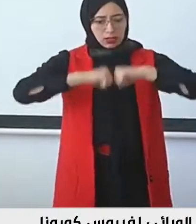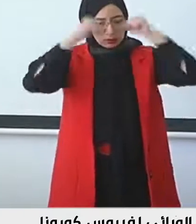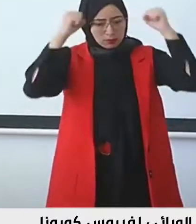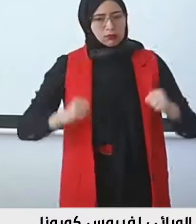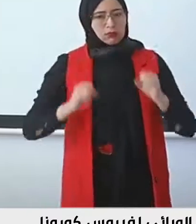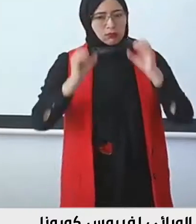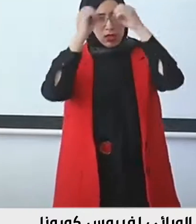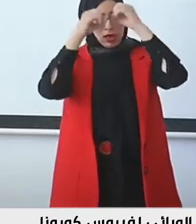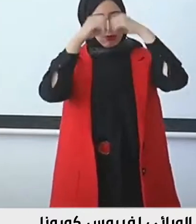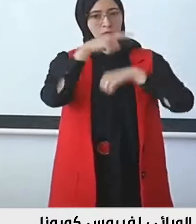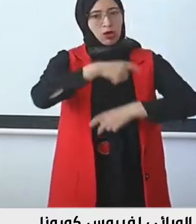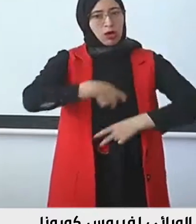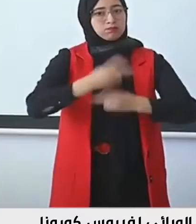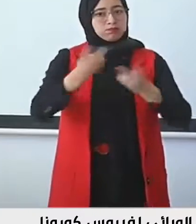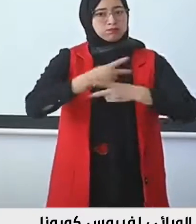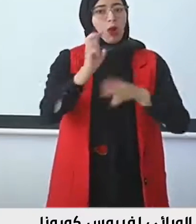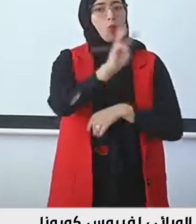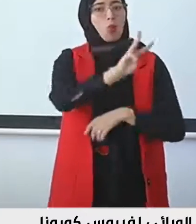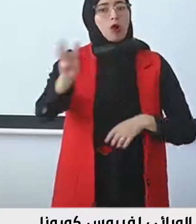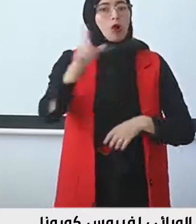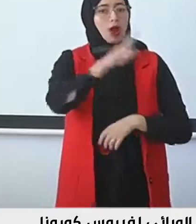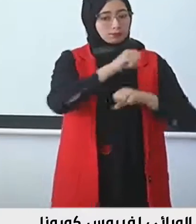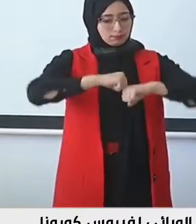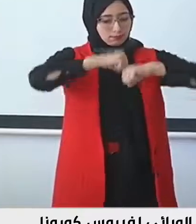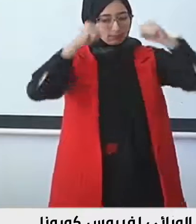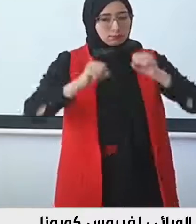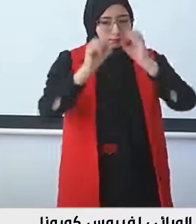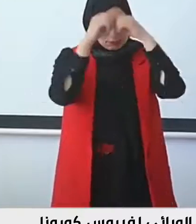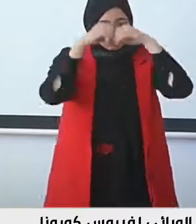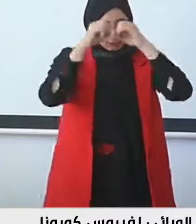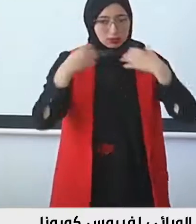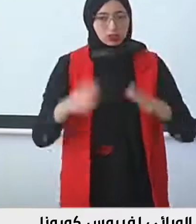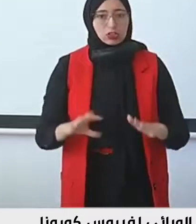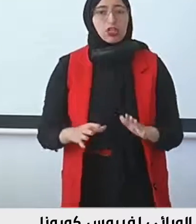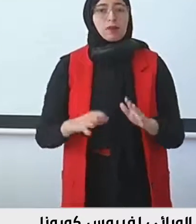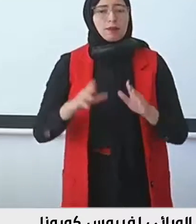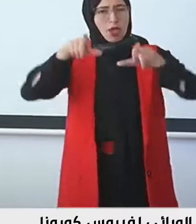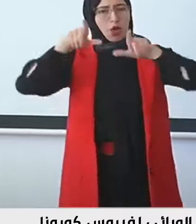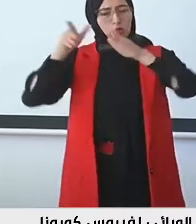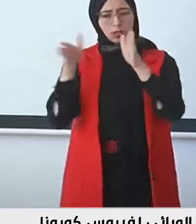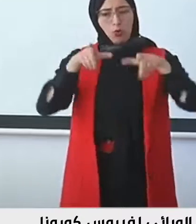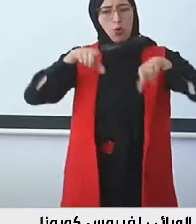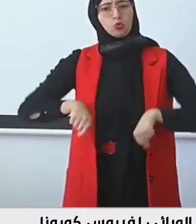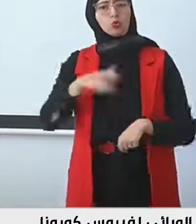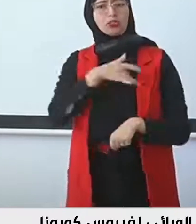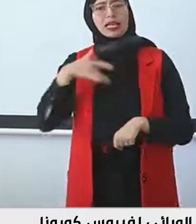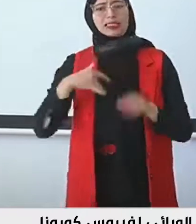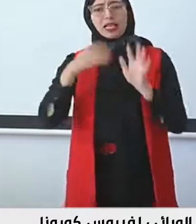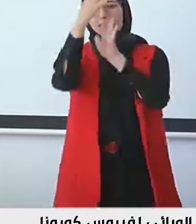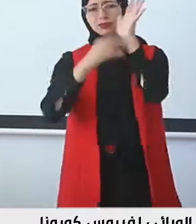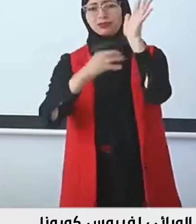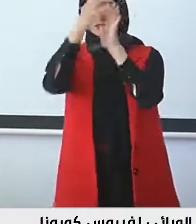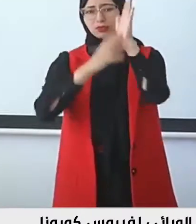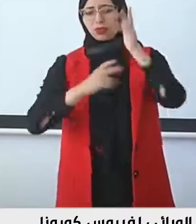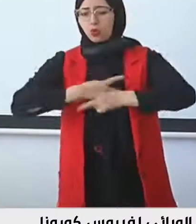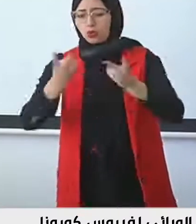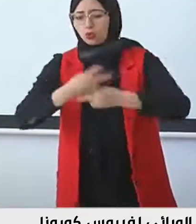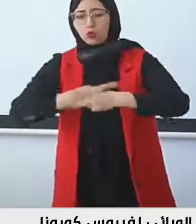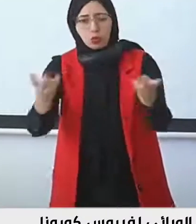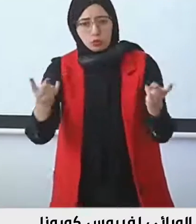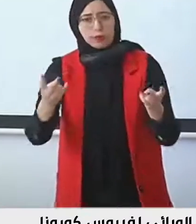ويتم نشرها على موقع المرصد الوطني. بالنسبه للبلاغ اليومي، البلاغ اليومي يرتكز على